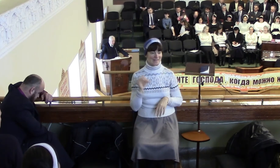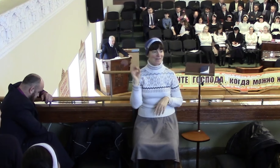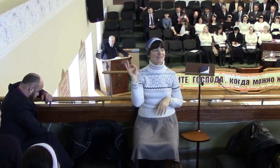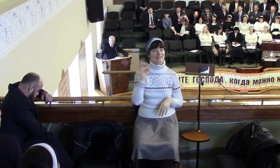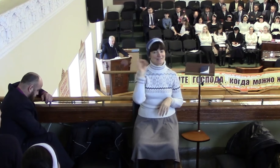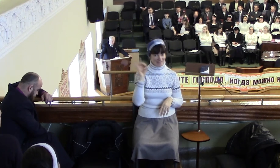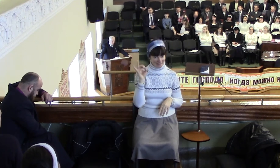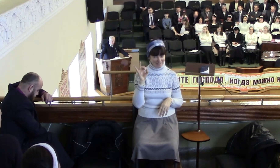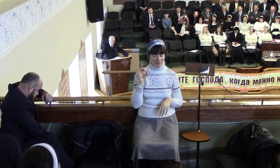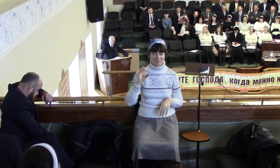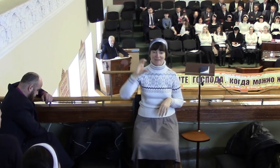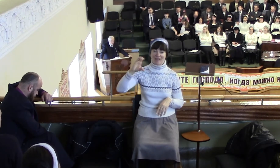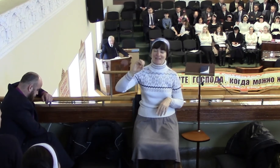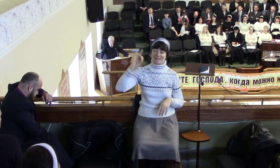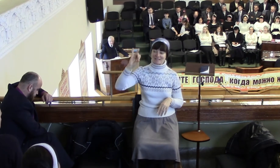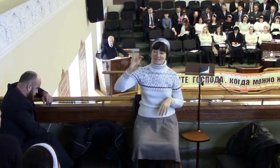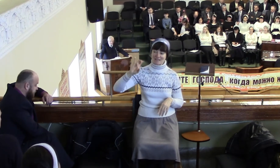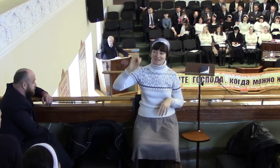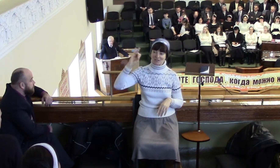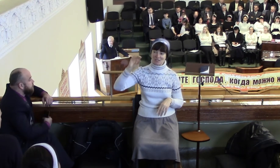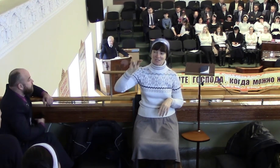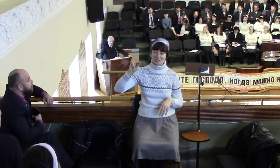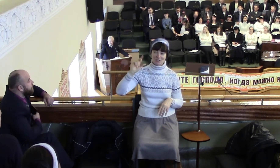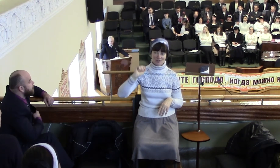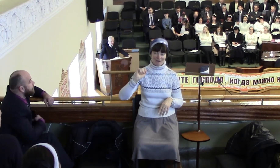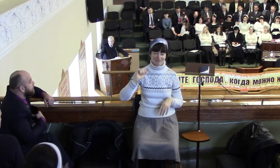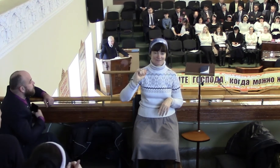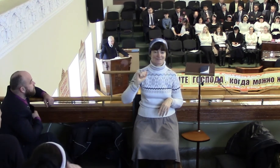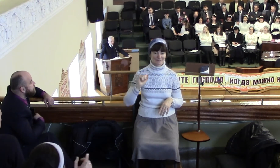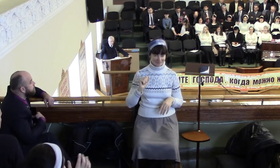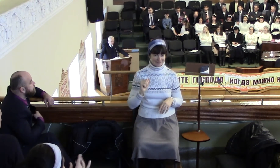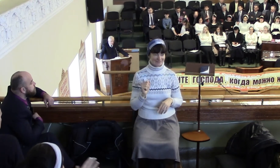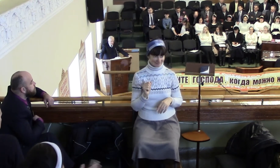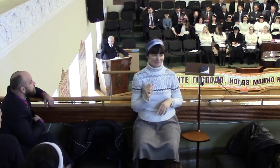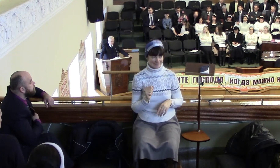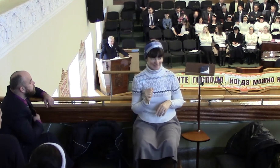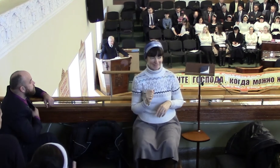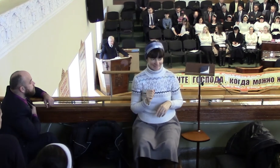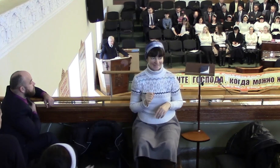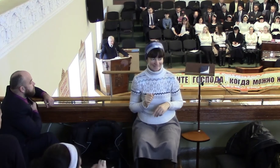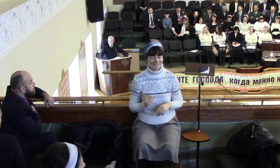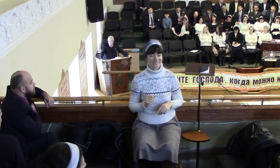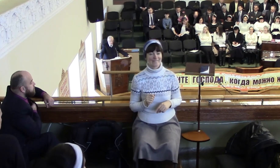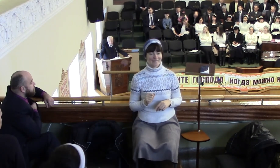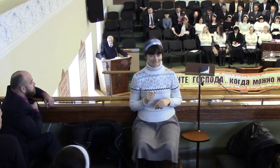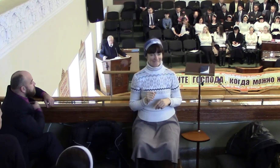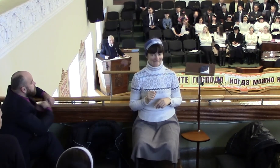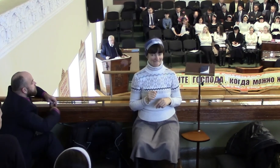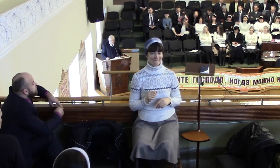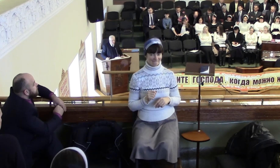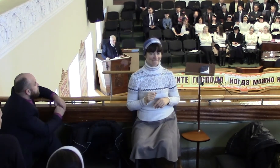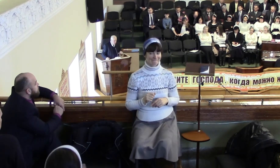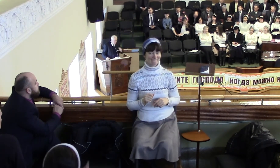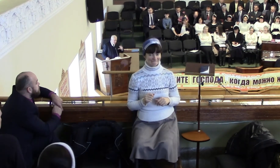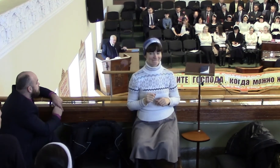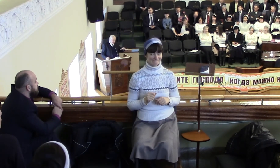за синичками. Такие деликатные, аккуратные, красивые, скромные птички. Они не будут ломиться, как